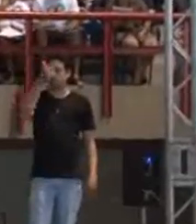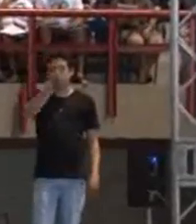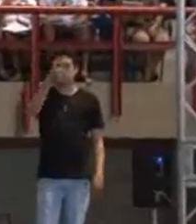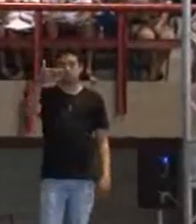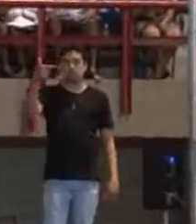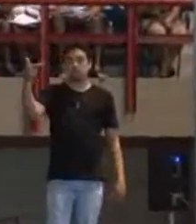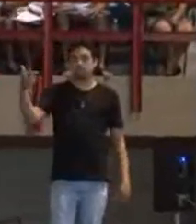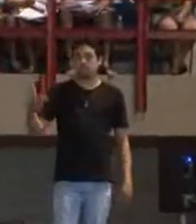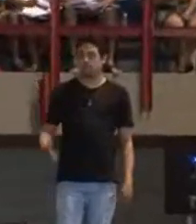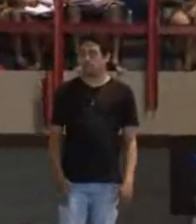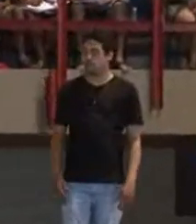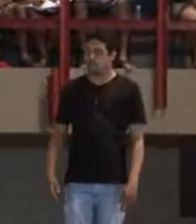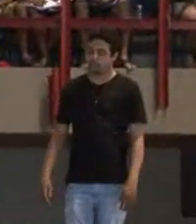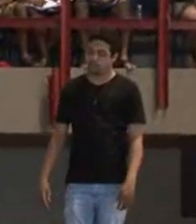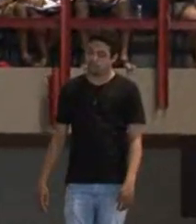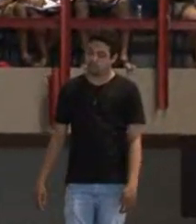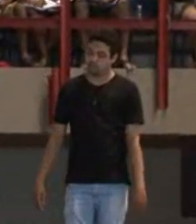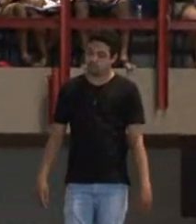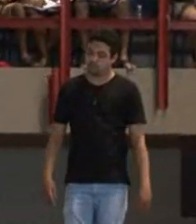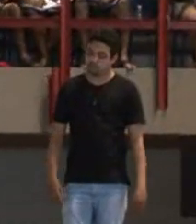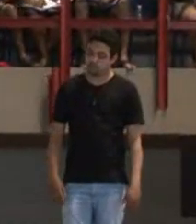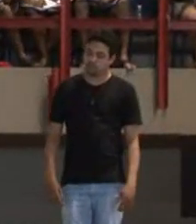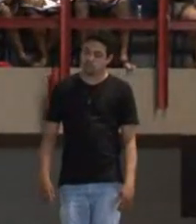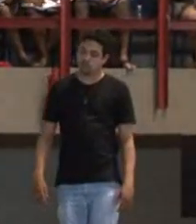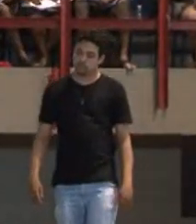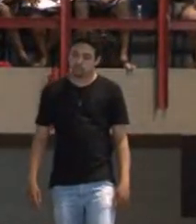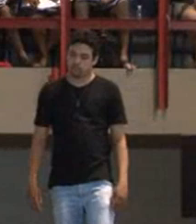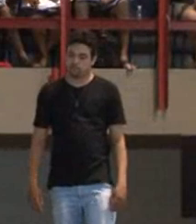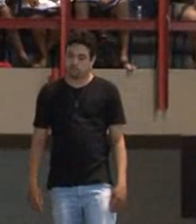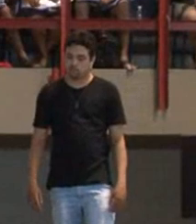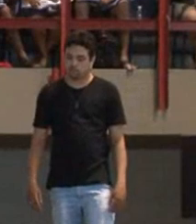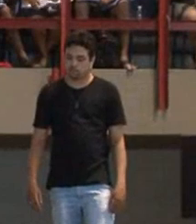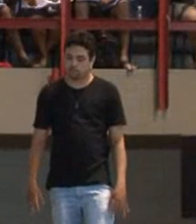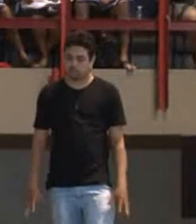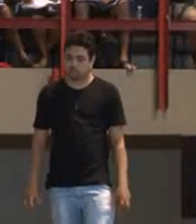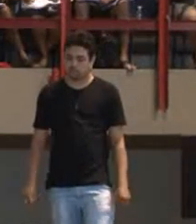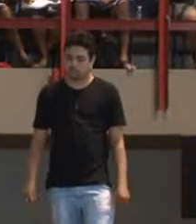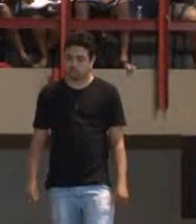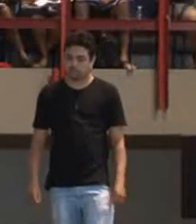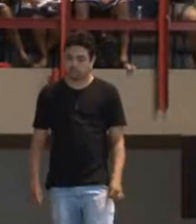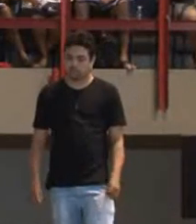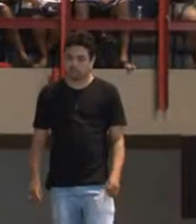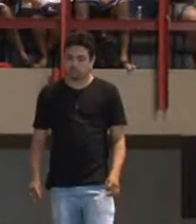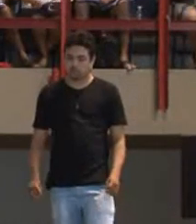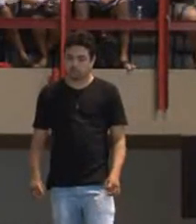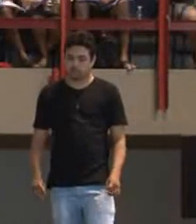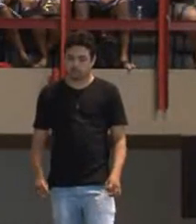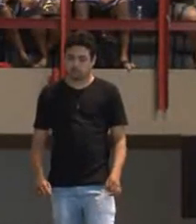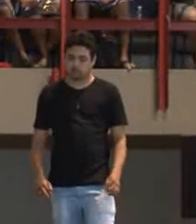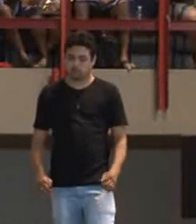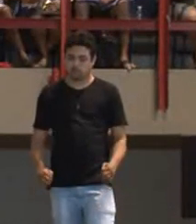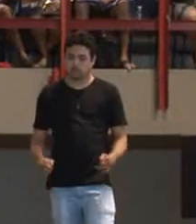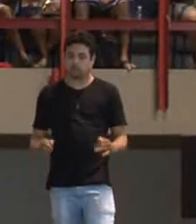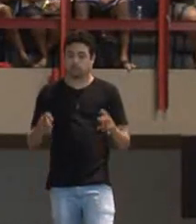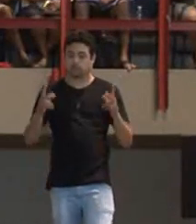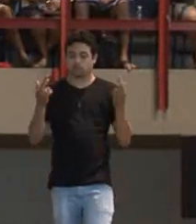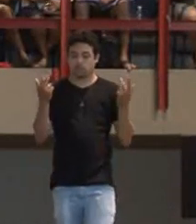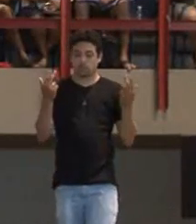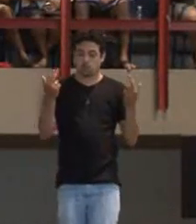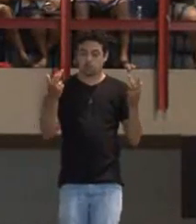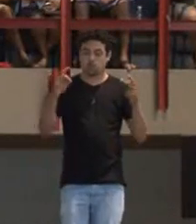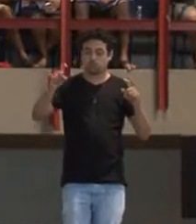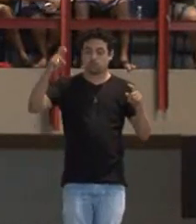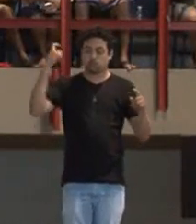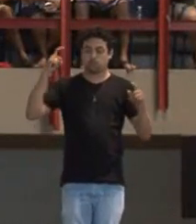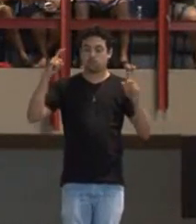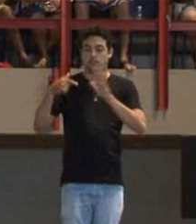122, página 122, questão número 6. É a mesma coisa apresentada